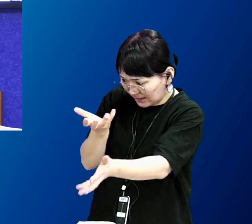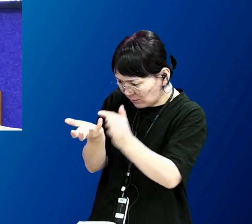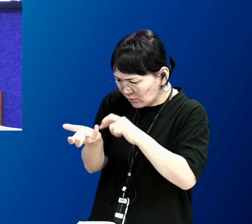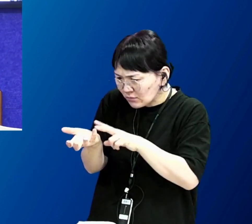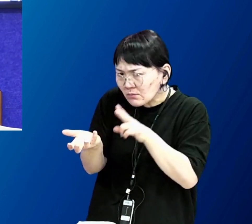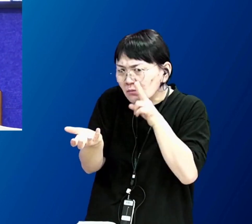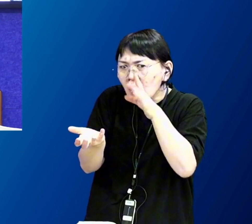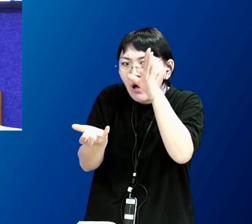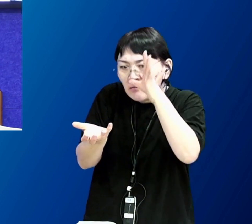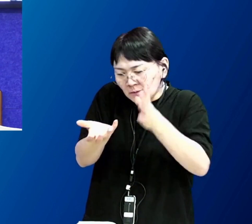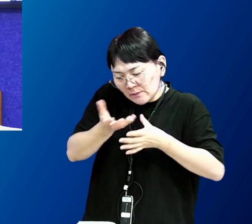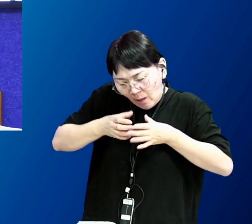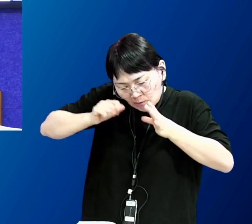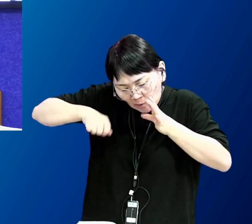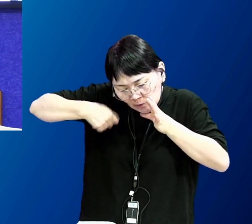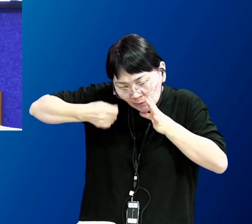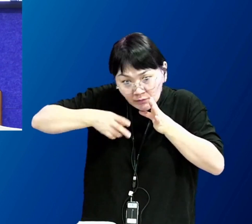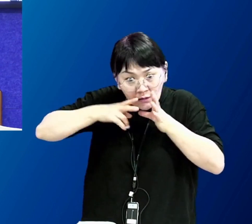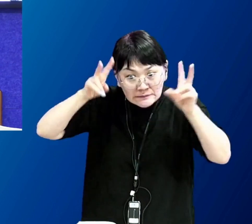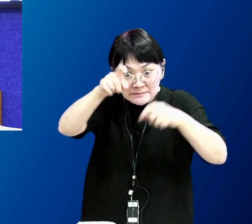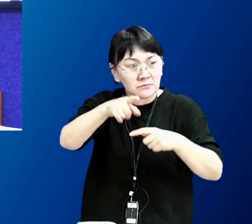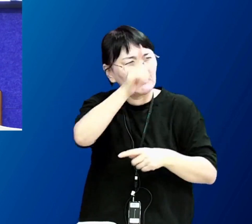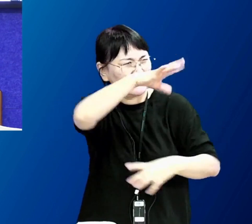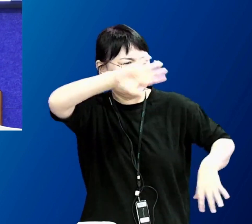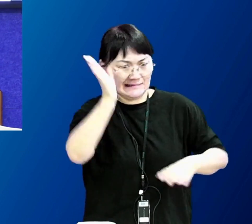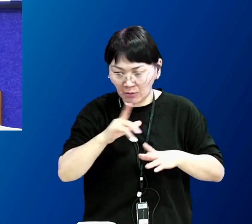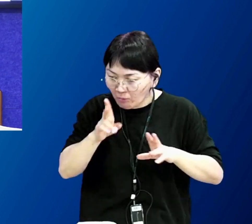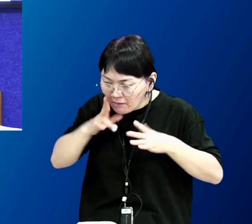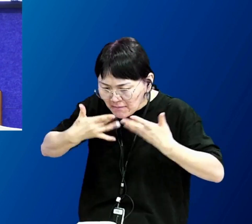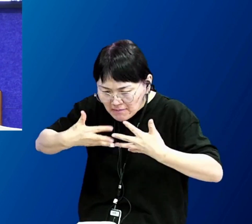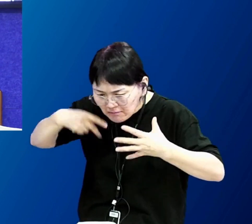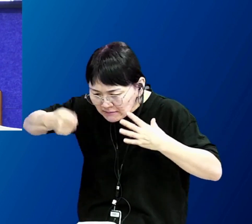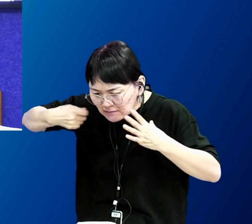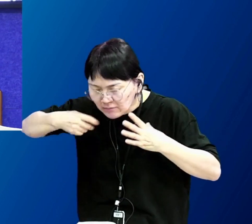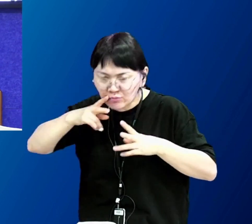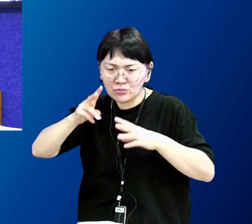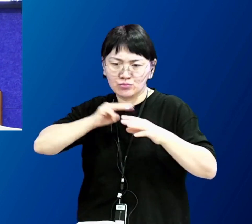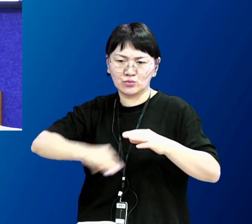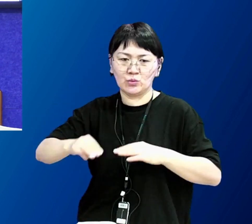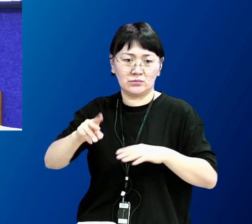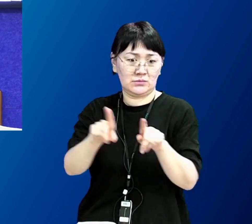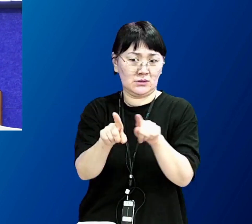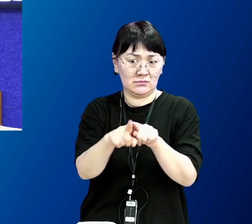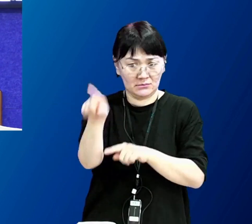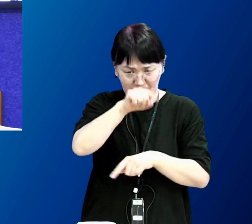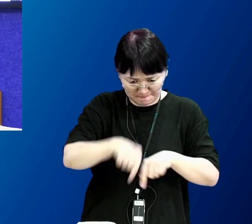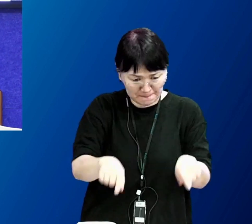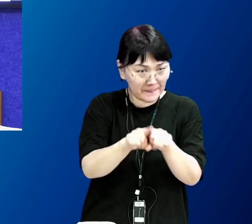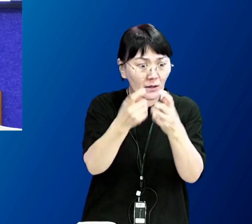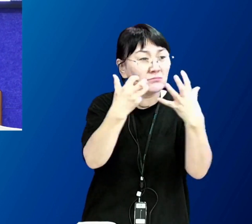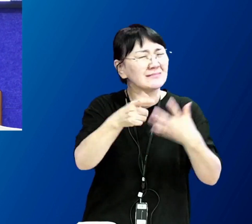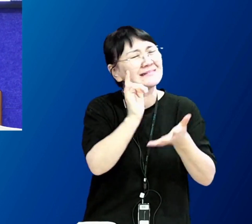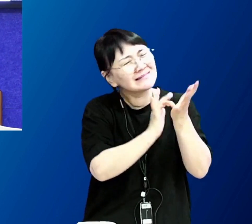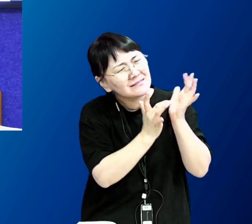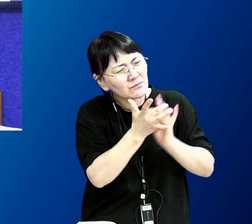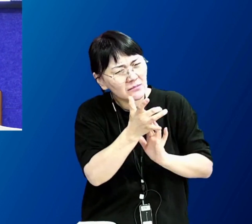байгаагүй. Өнөөдөр идэх хоол нь чухал байсан. Одоо ч олон хүмүүс Есүс Христийн тэр